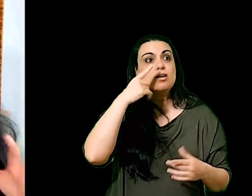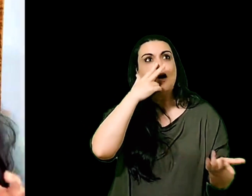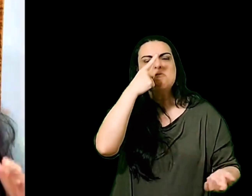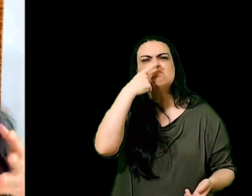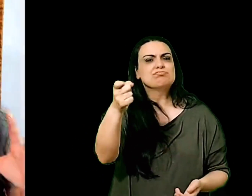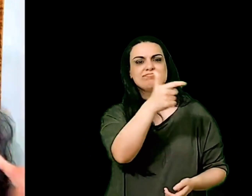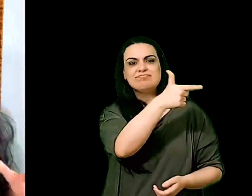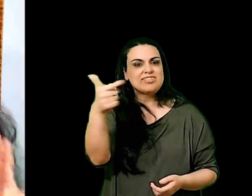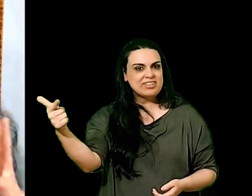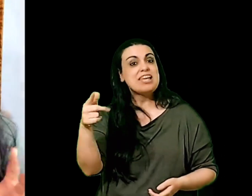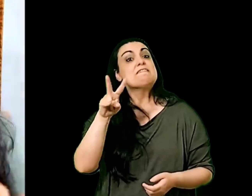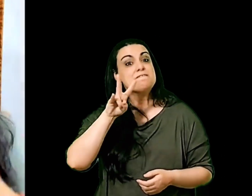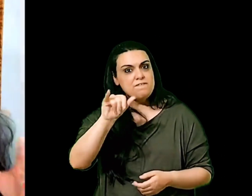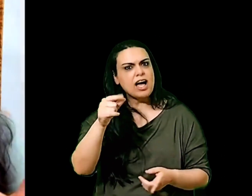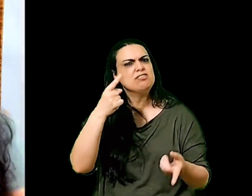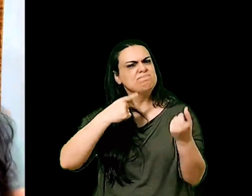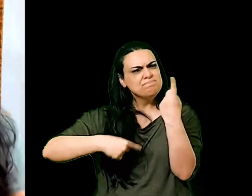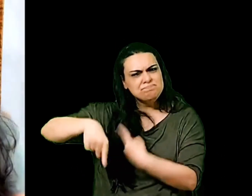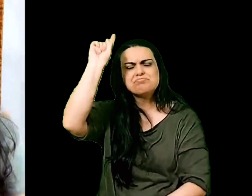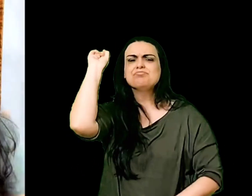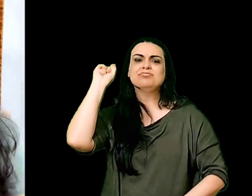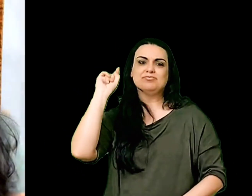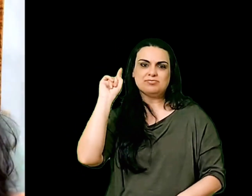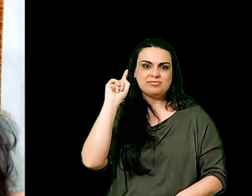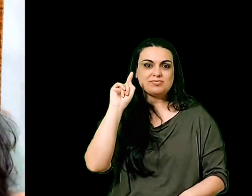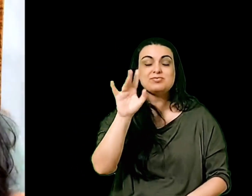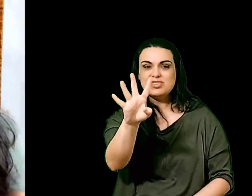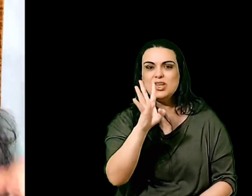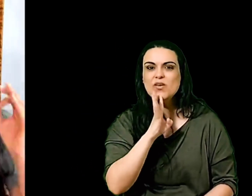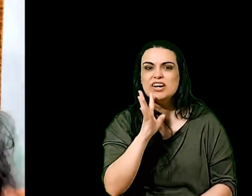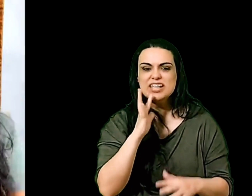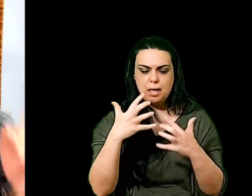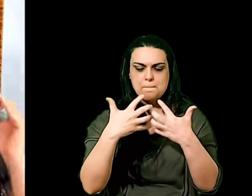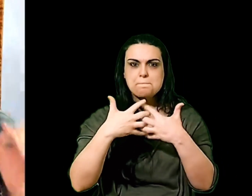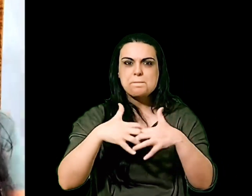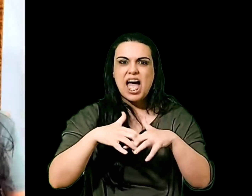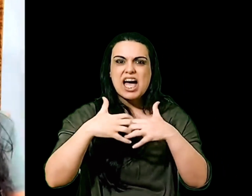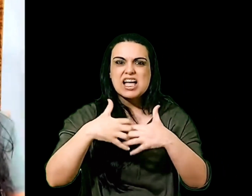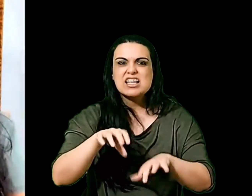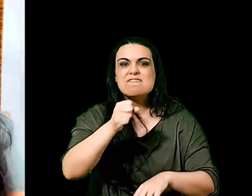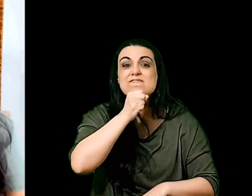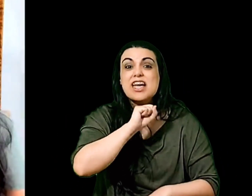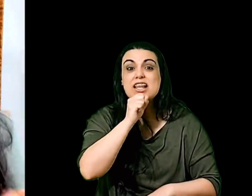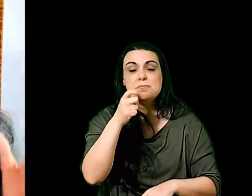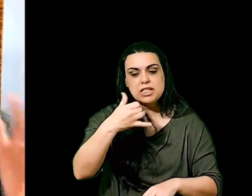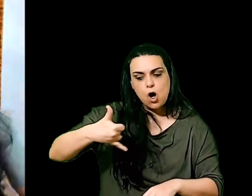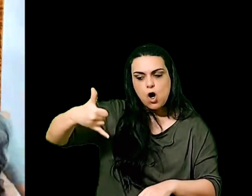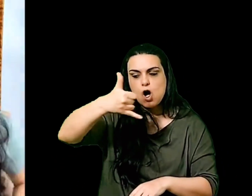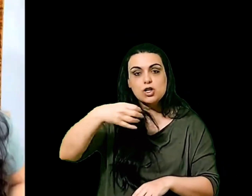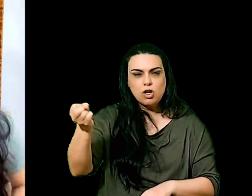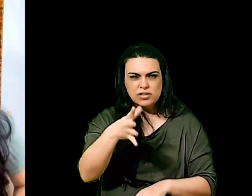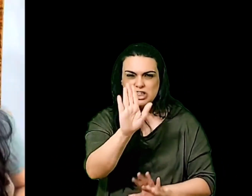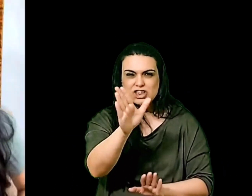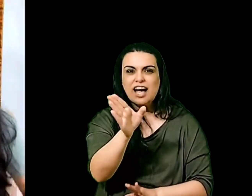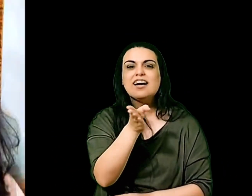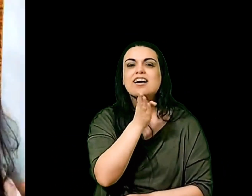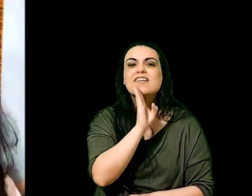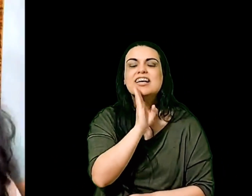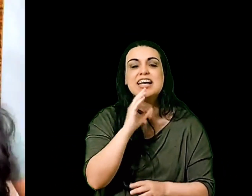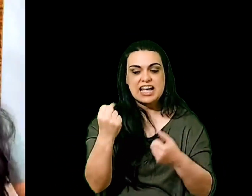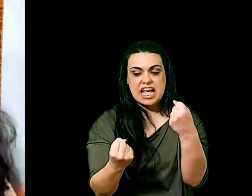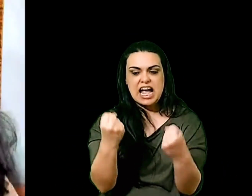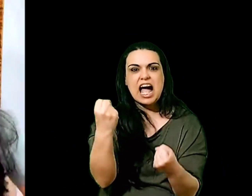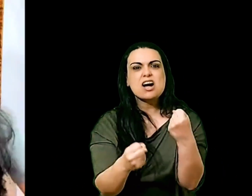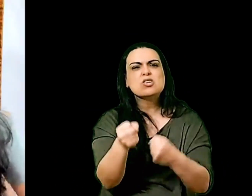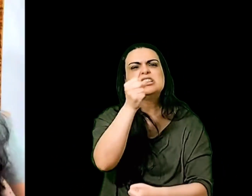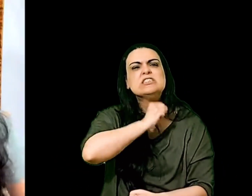assim, ficou meio a grosso modo, mas foi o que eu senti de falar. Máquina velha precisa de óleo novo. Quantos aqui